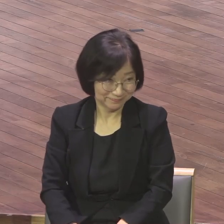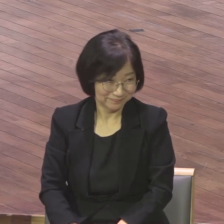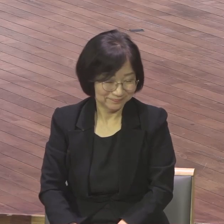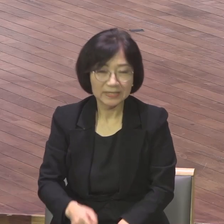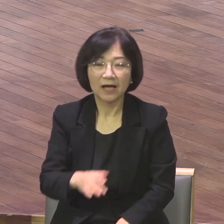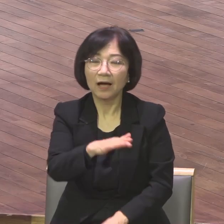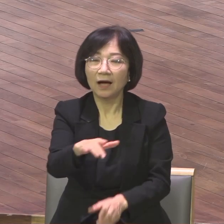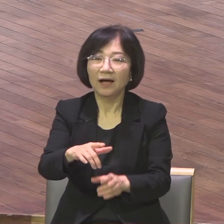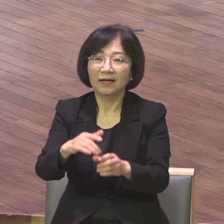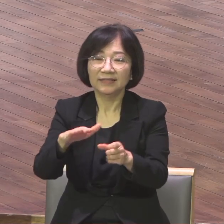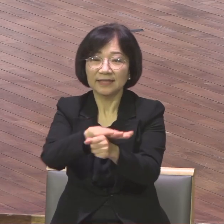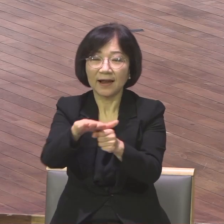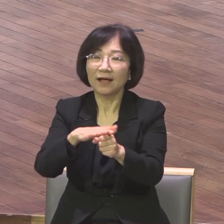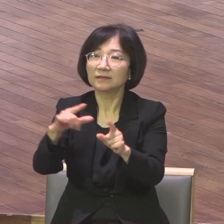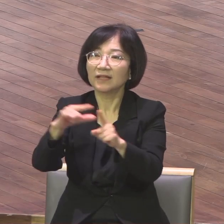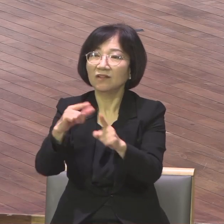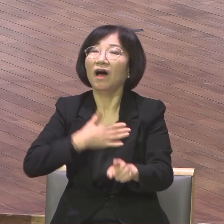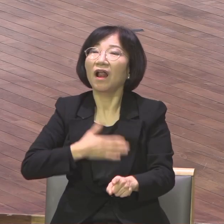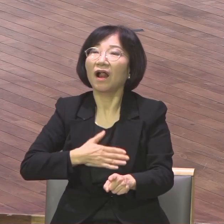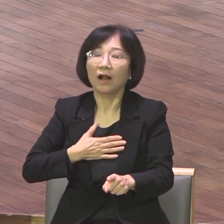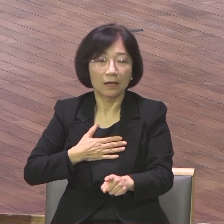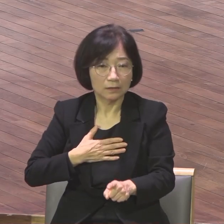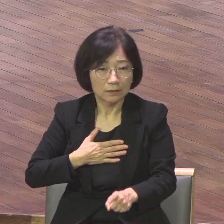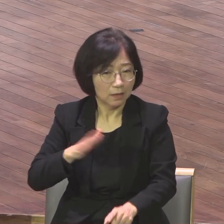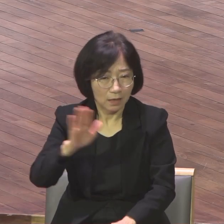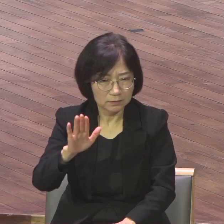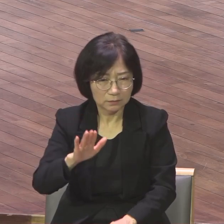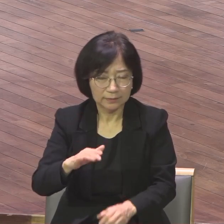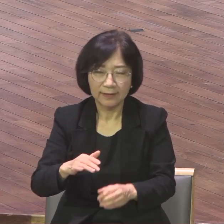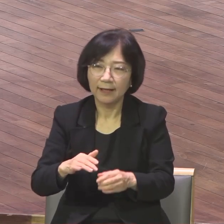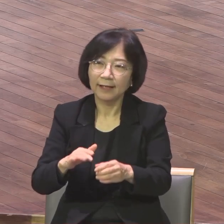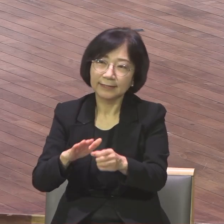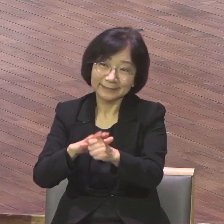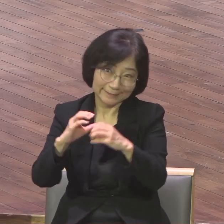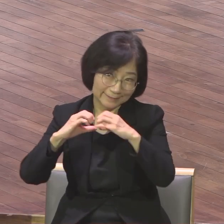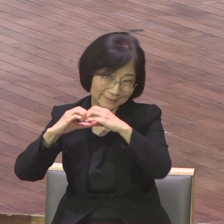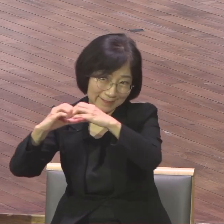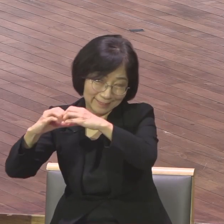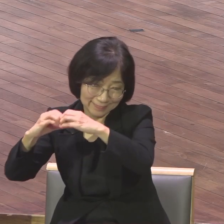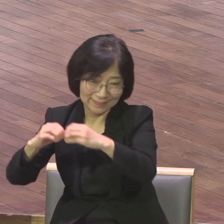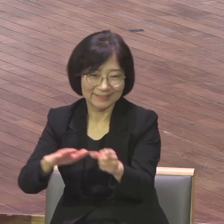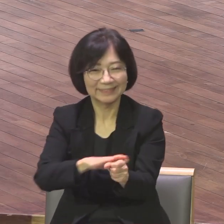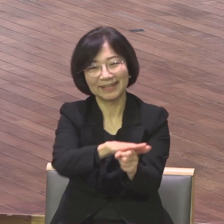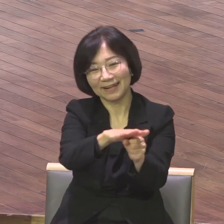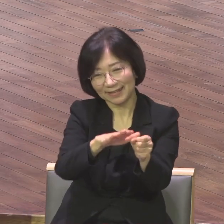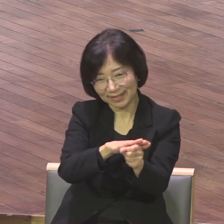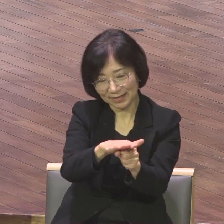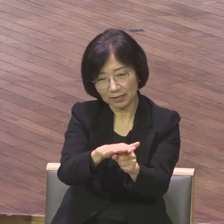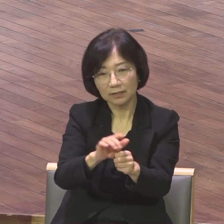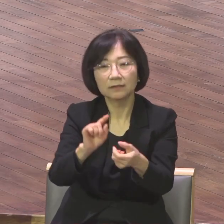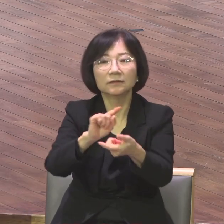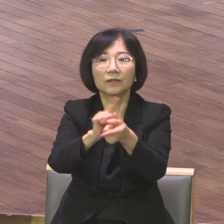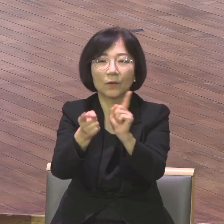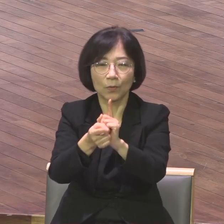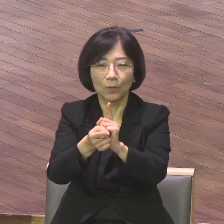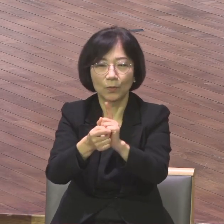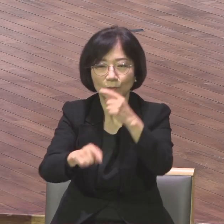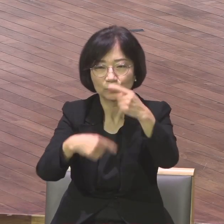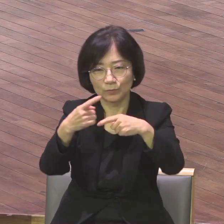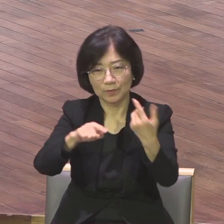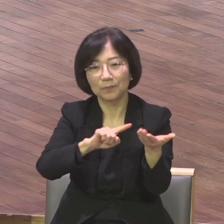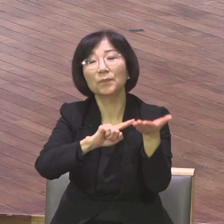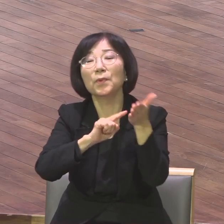것이다 라는 것을 놓치지 마시기 바랍니다. 사랑은 입으로 표현하는, 가족 간에도 말할 것도 없고, 가족